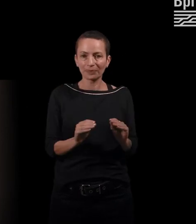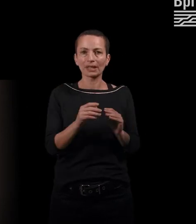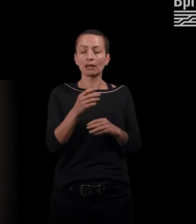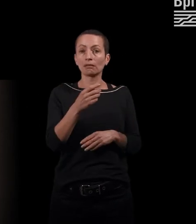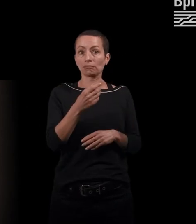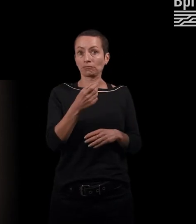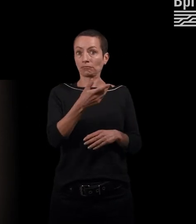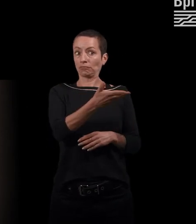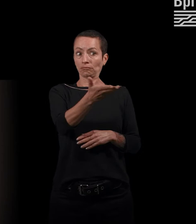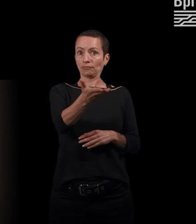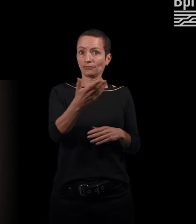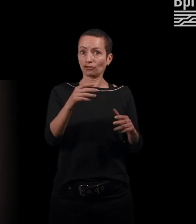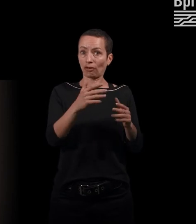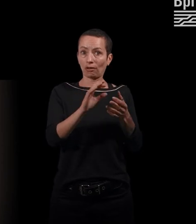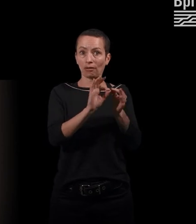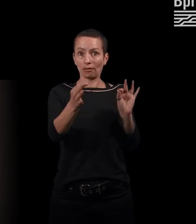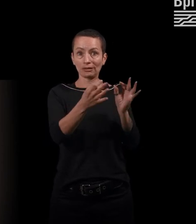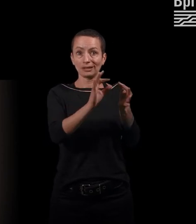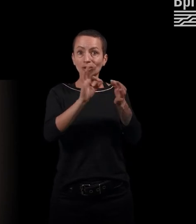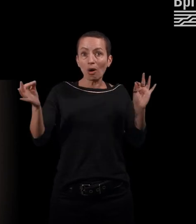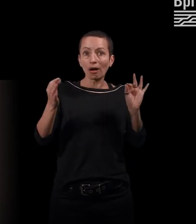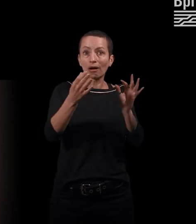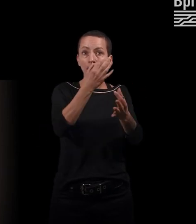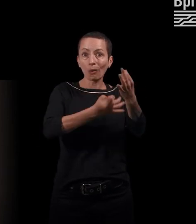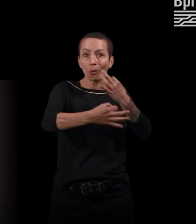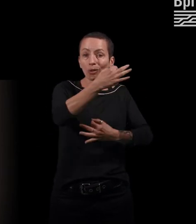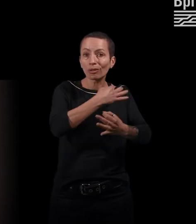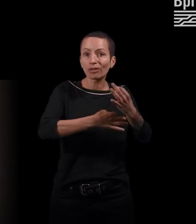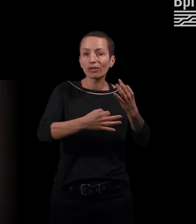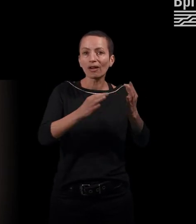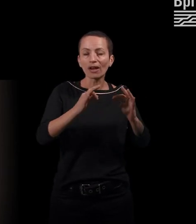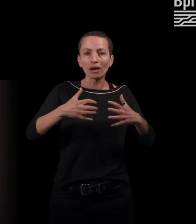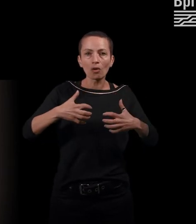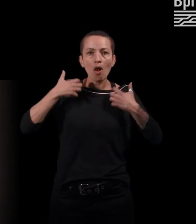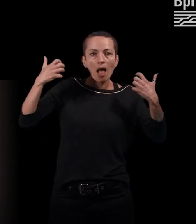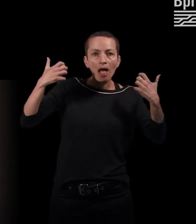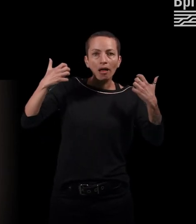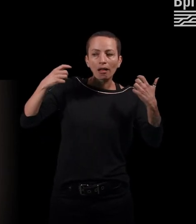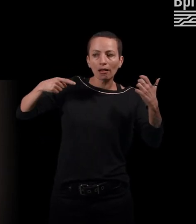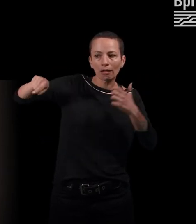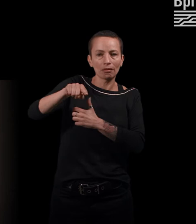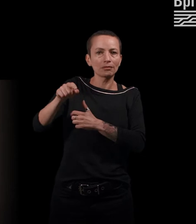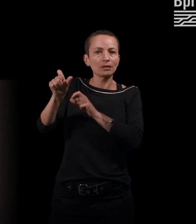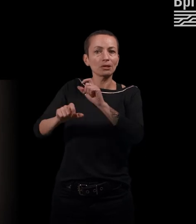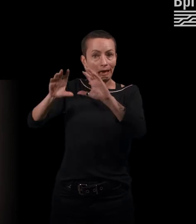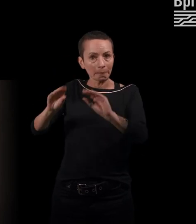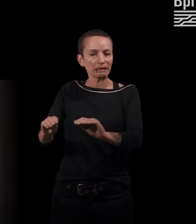finalement, presque à eux seuls, raconte une histoire de la colère ou des colères des